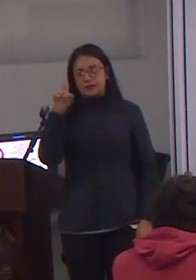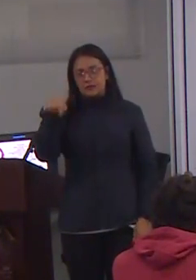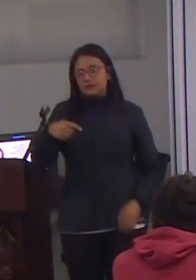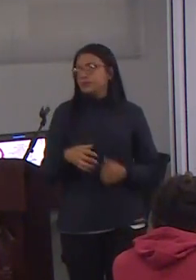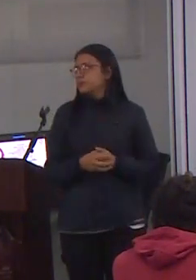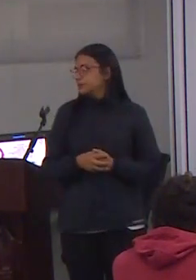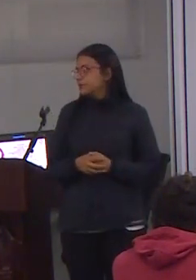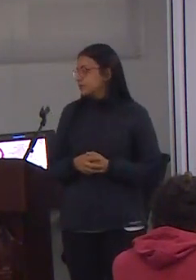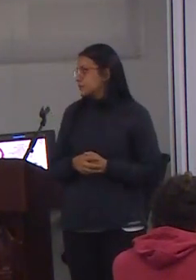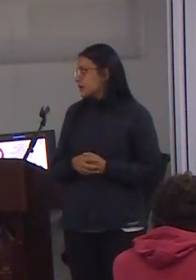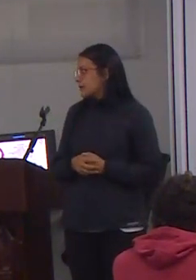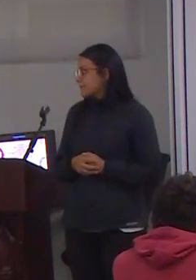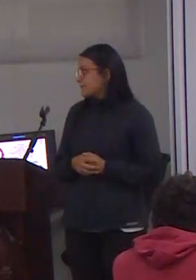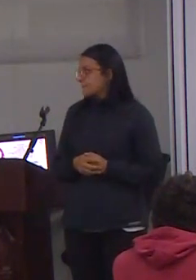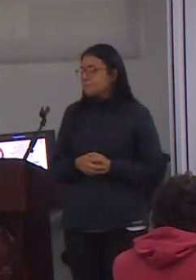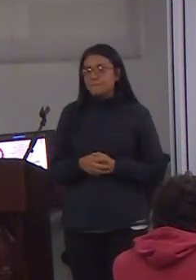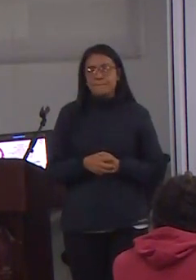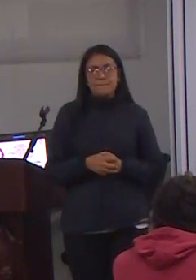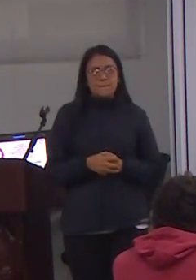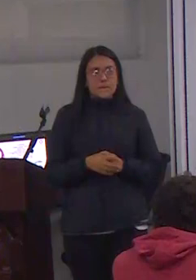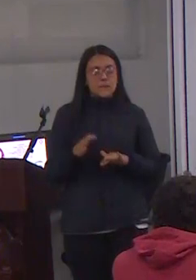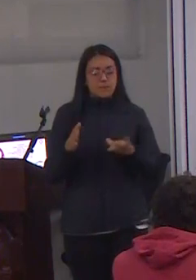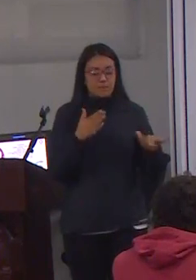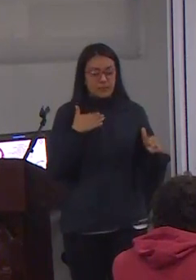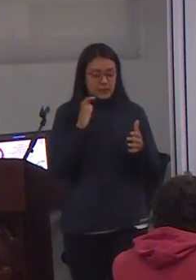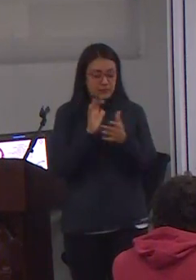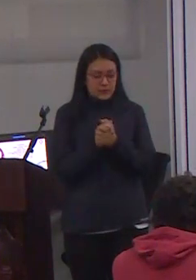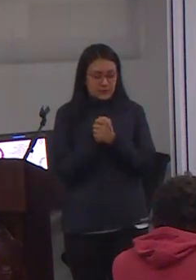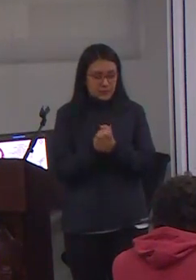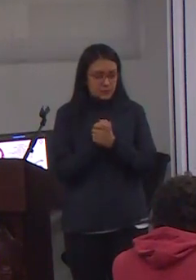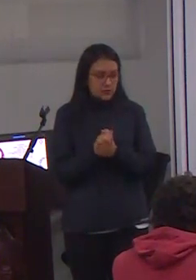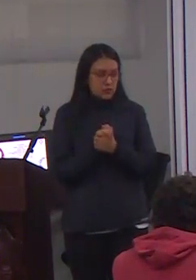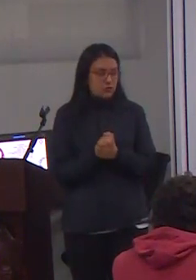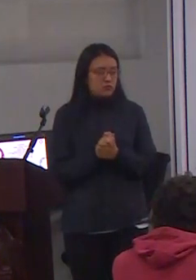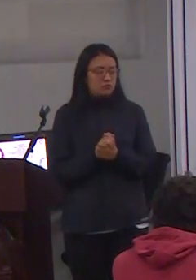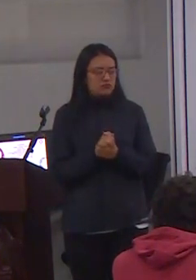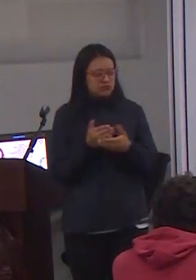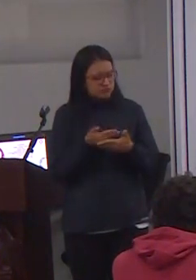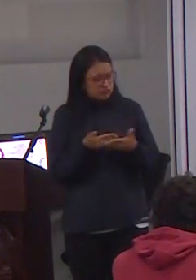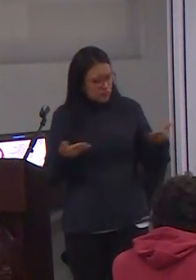en cambio pues mi amigo mi amigo de aquí de todos